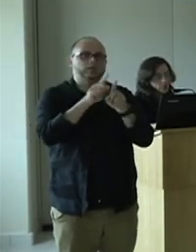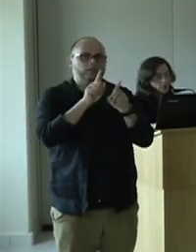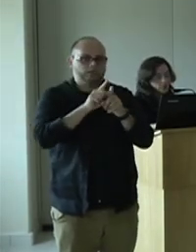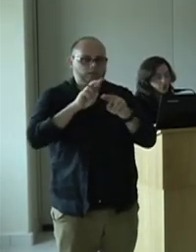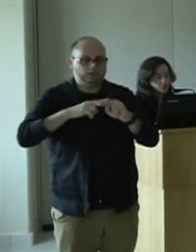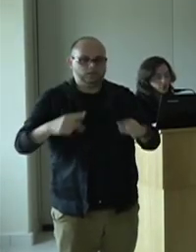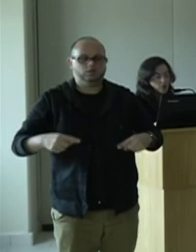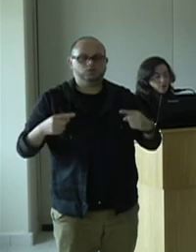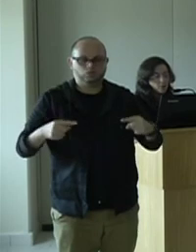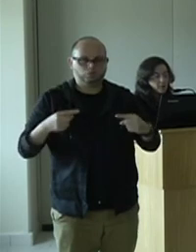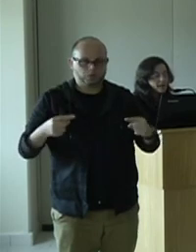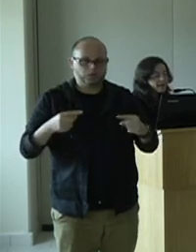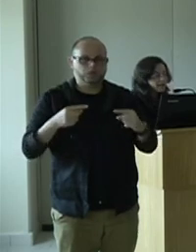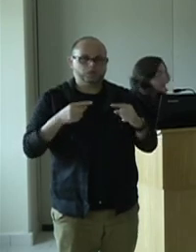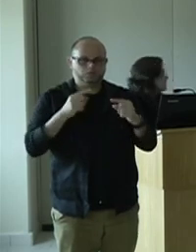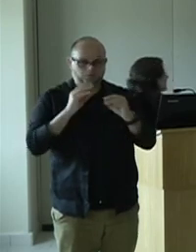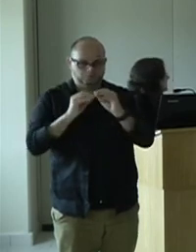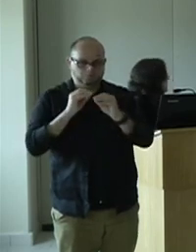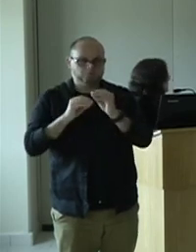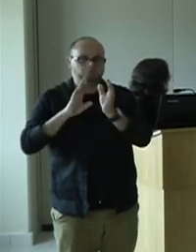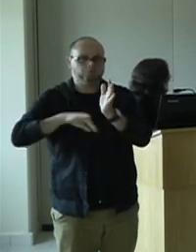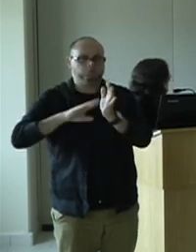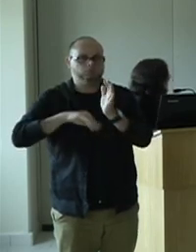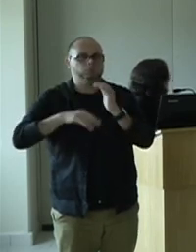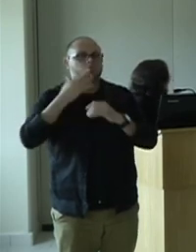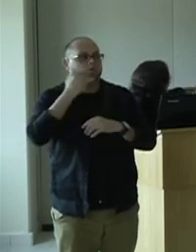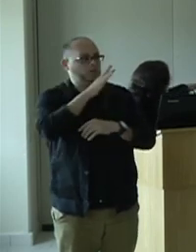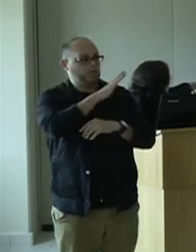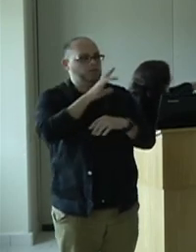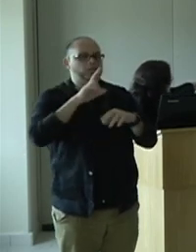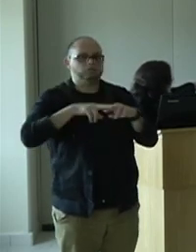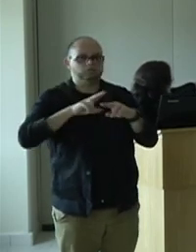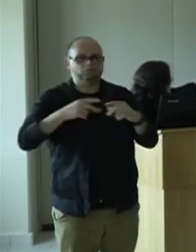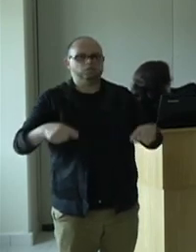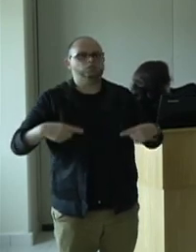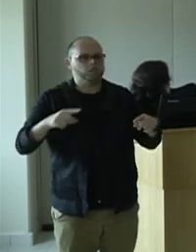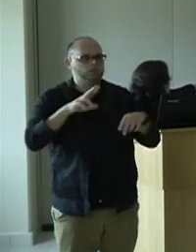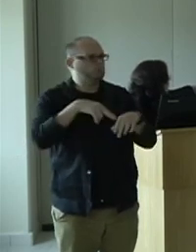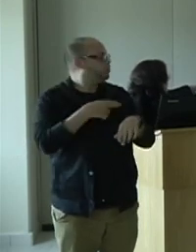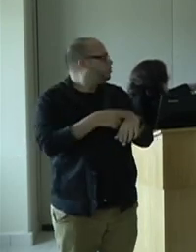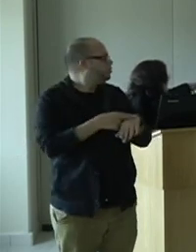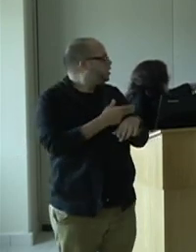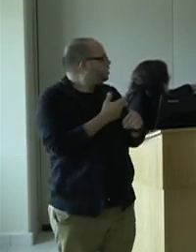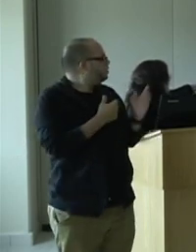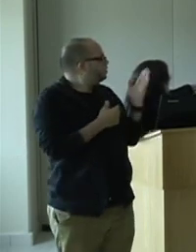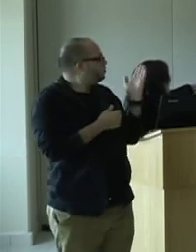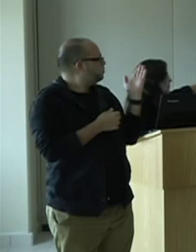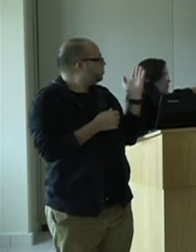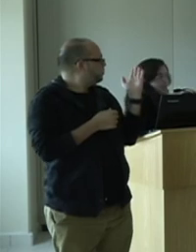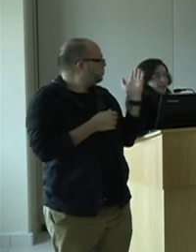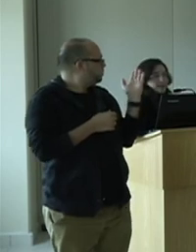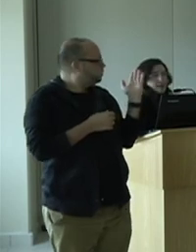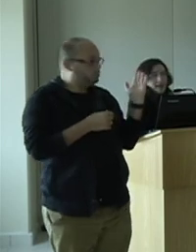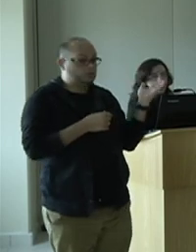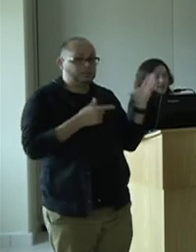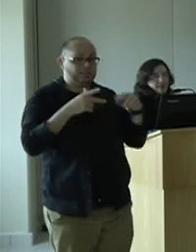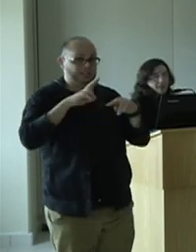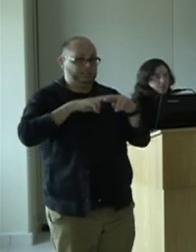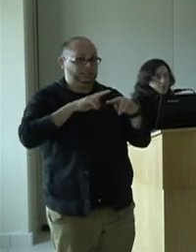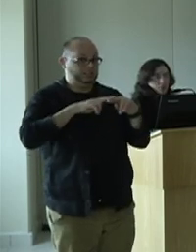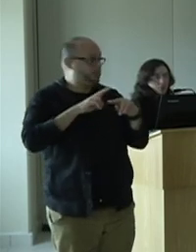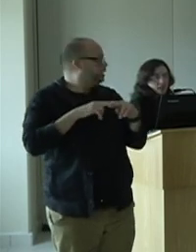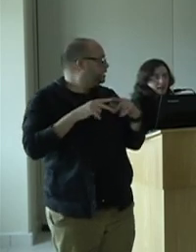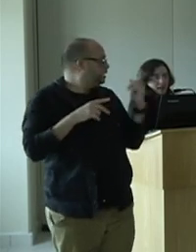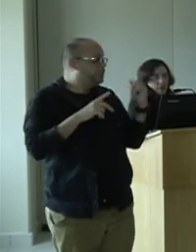adaptación de bajo costo, porque él tenía una silla de ruedas convencional que, como ven ustedes, con el uso de estas sillas, que son sillas en realidad